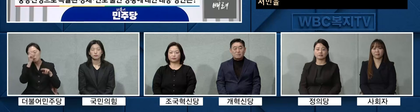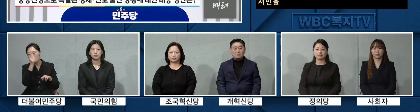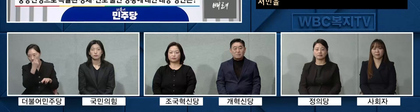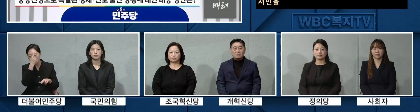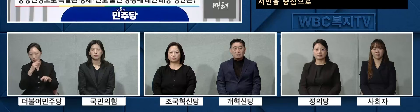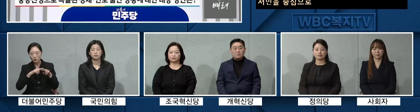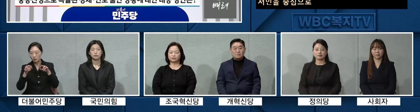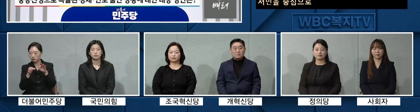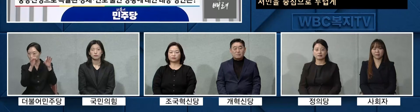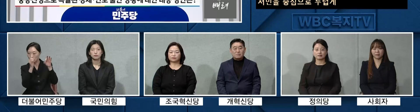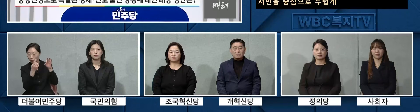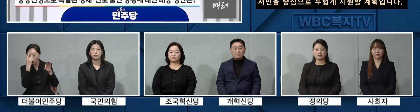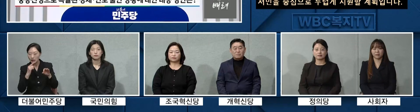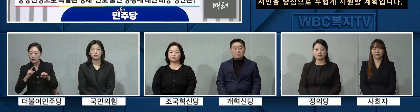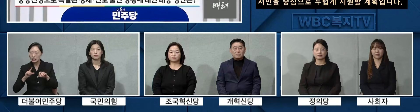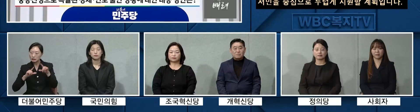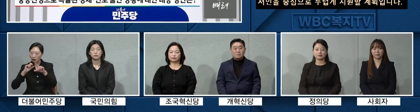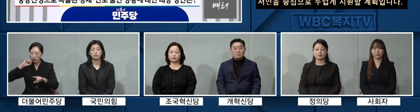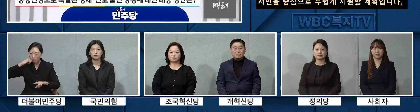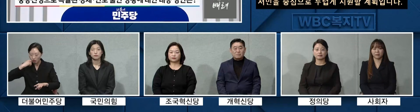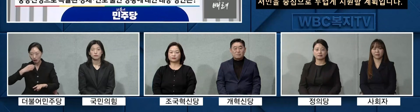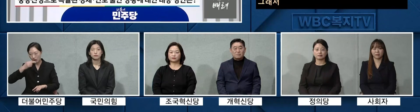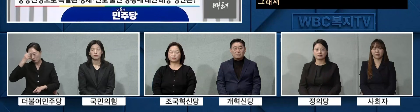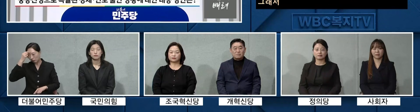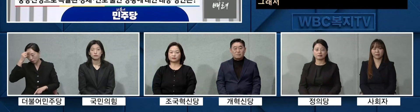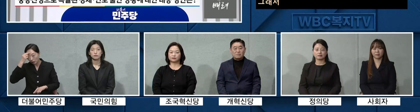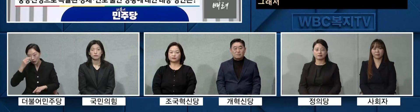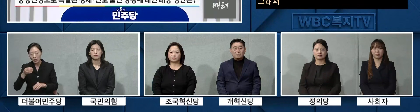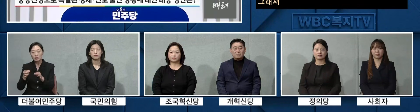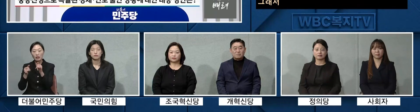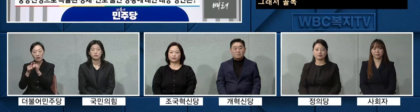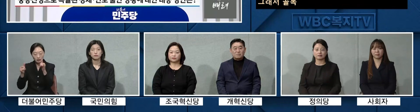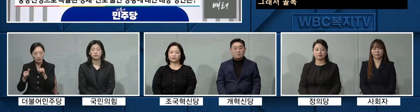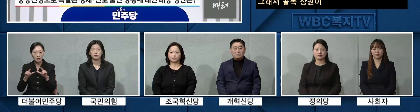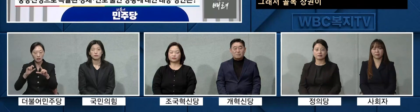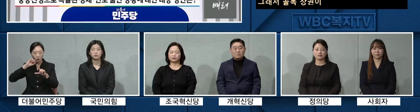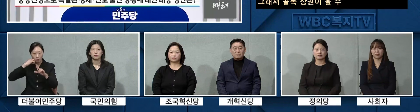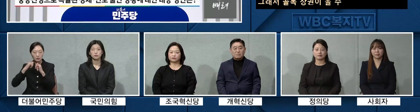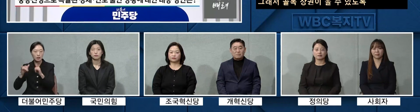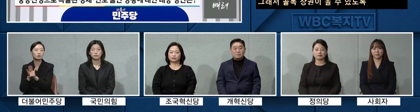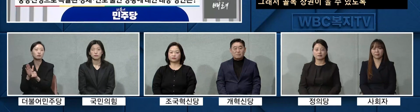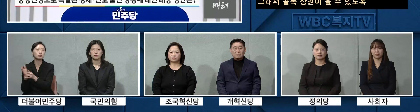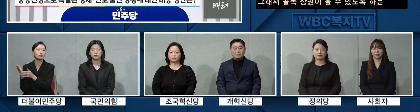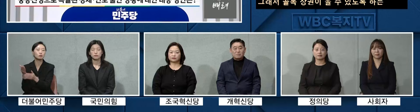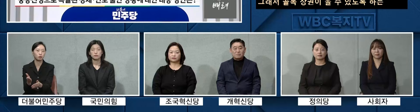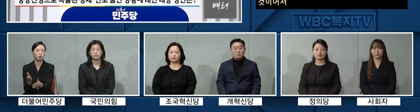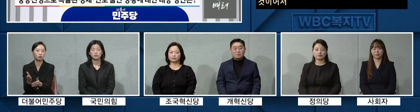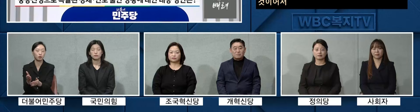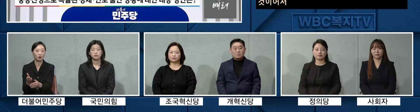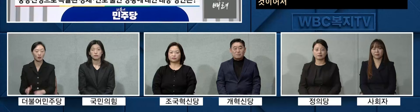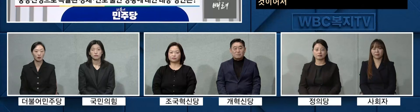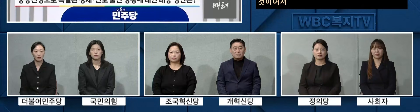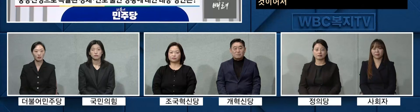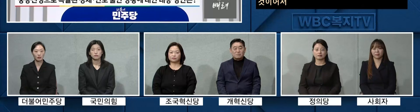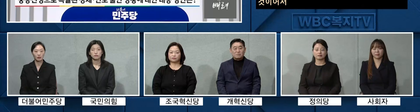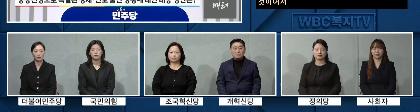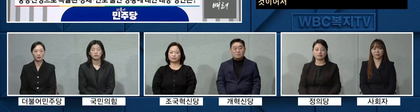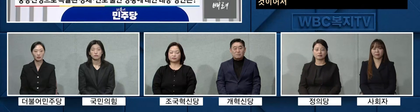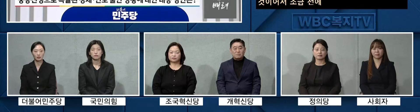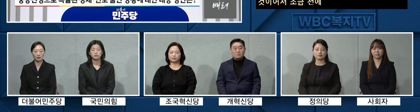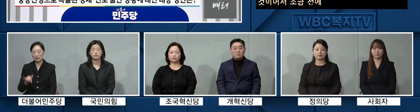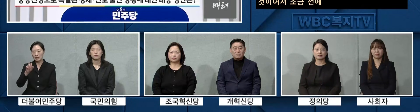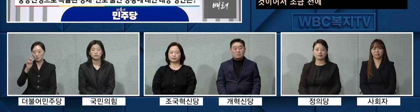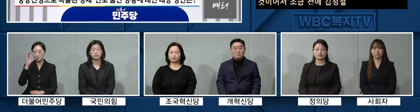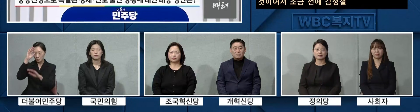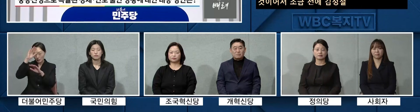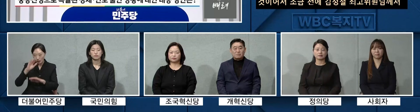계획입니다. 그래서 골목 상권이 돌 수 있도록 하는 것이어서 조금 전에 김정철 최고위원께서 말씀 주신 것과 본질은 다르다.